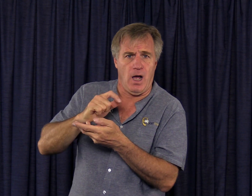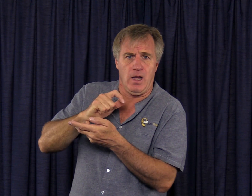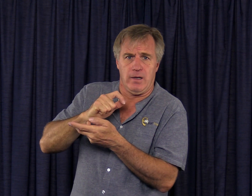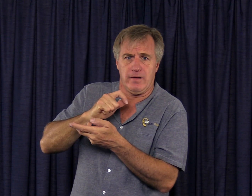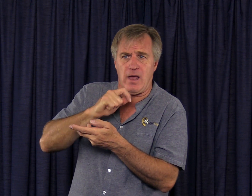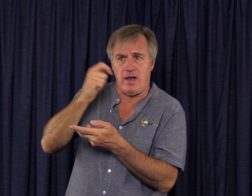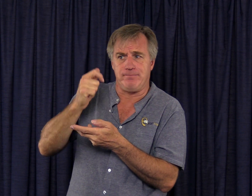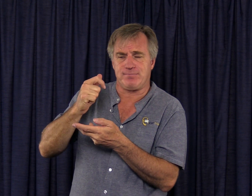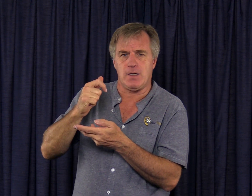Here,